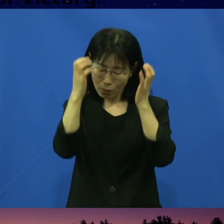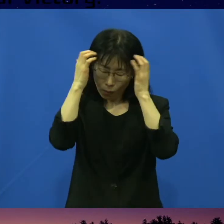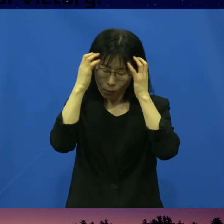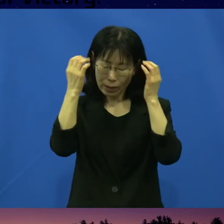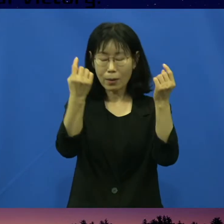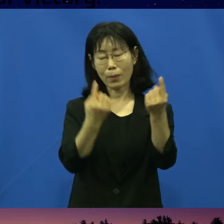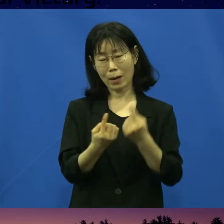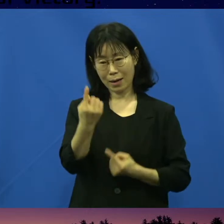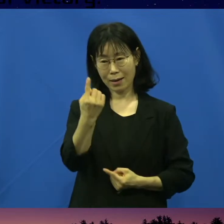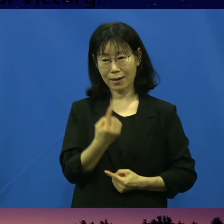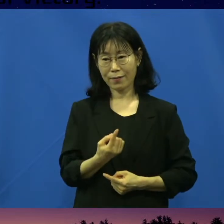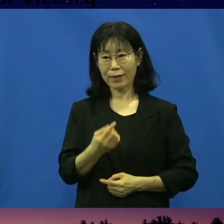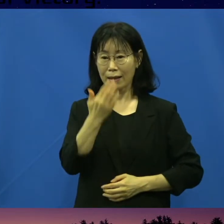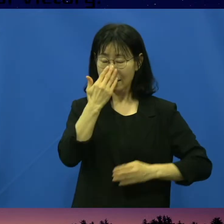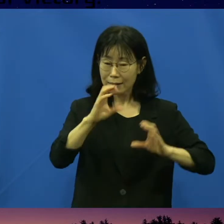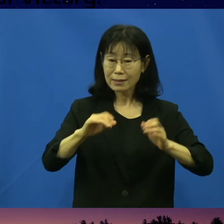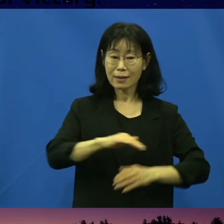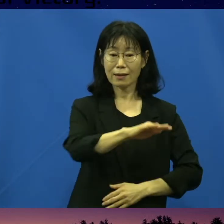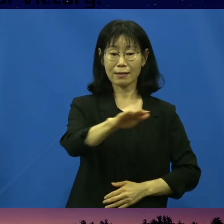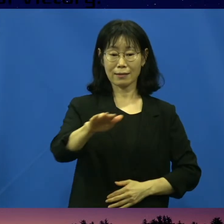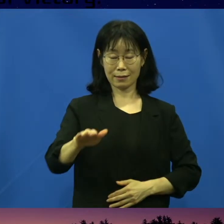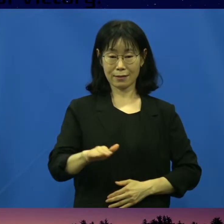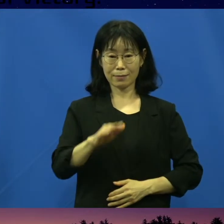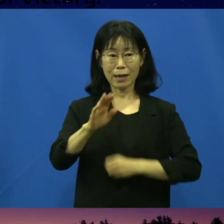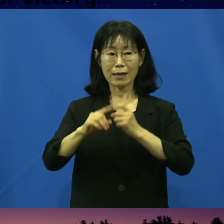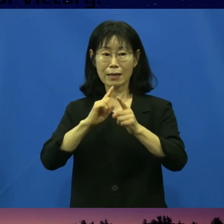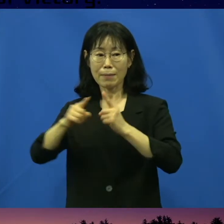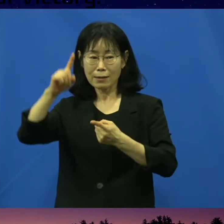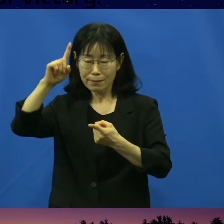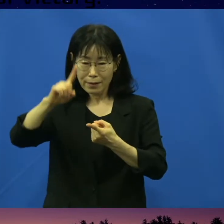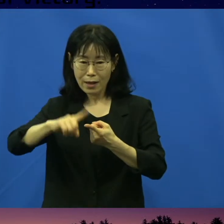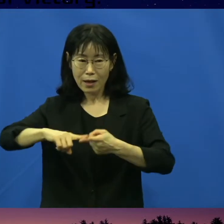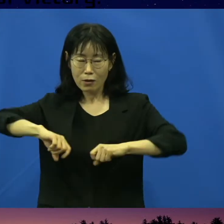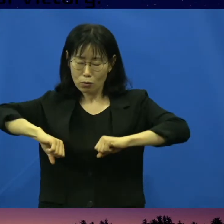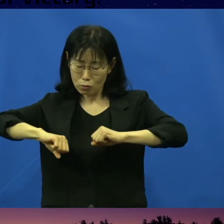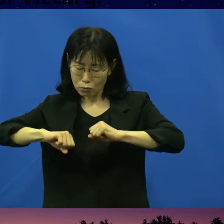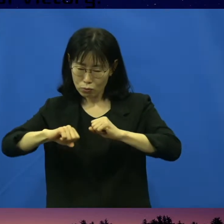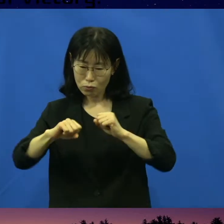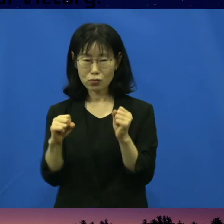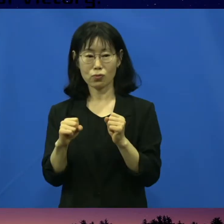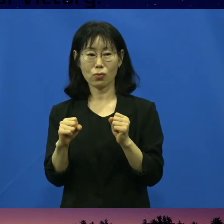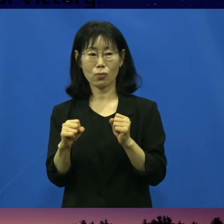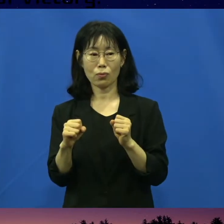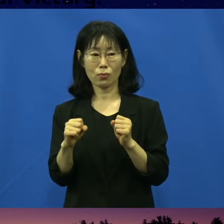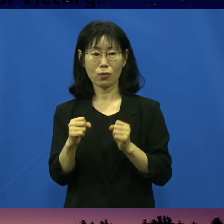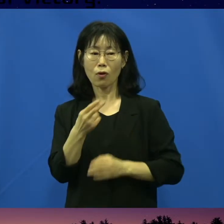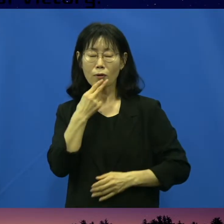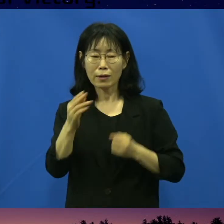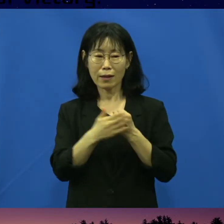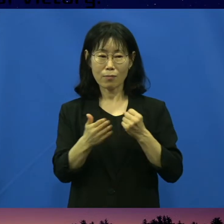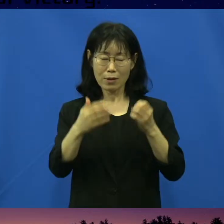출애굽기에 보면 뭐예요? 그 말씀하신 대로가 끊임없이 나와요.